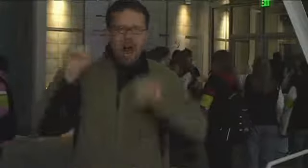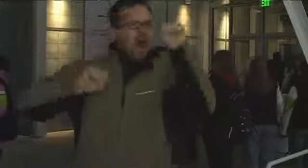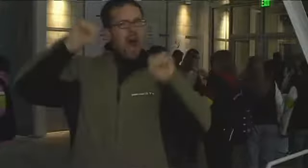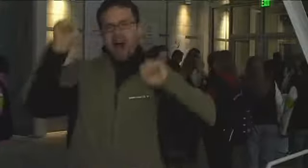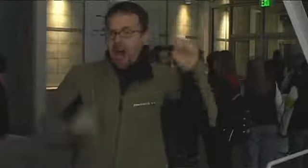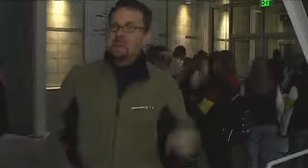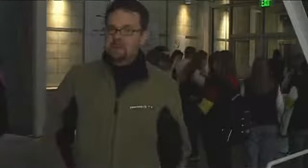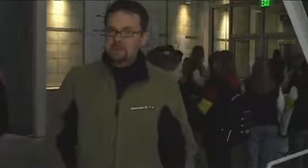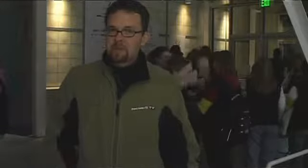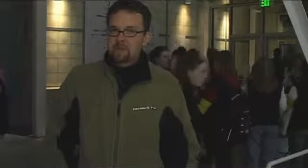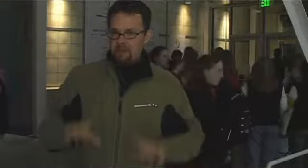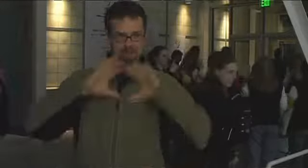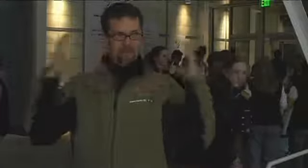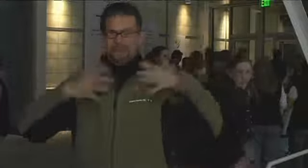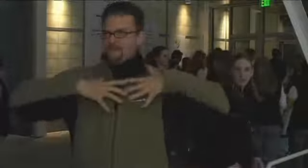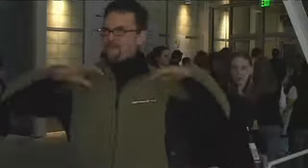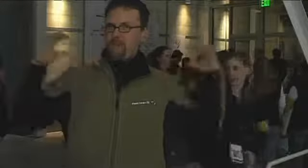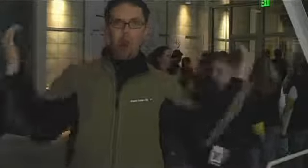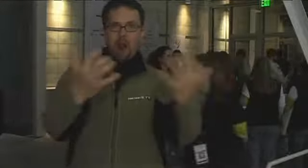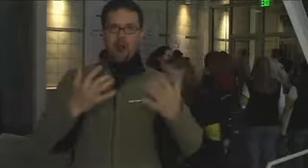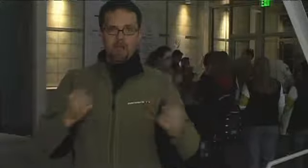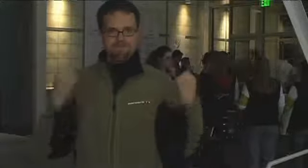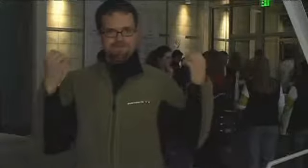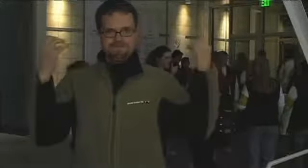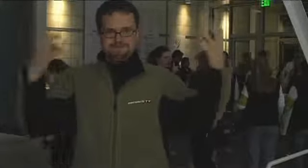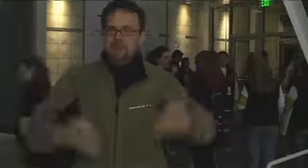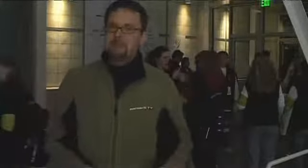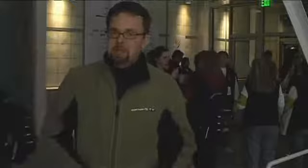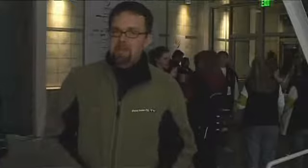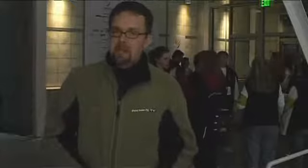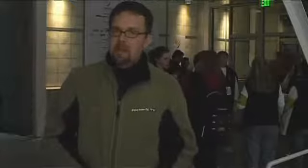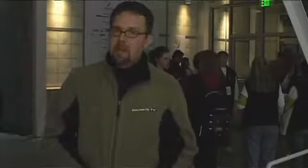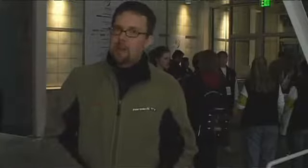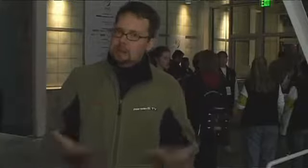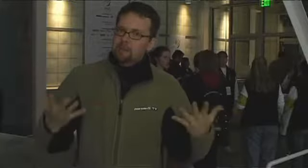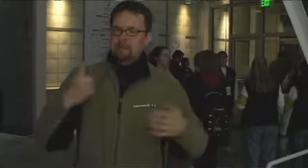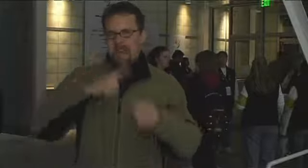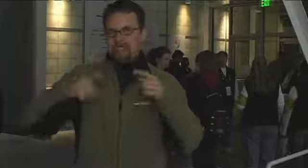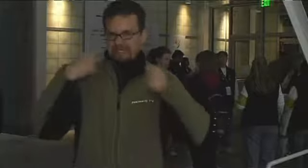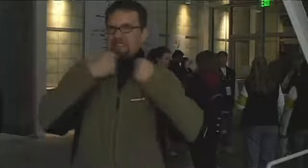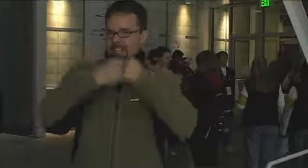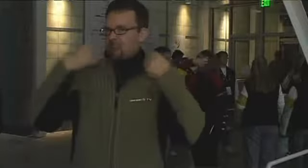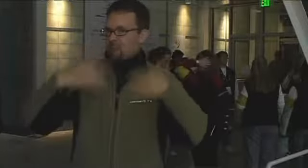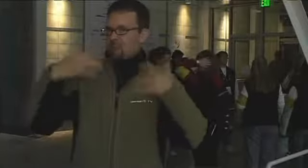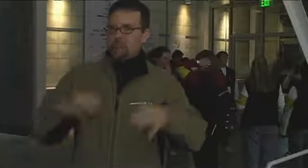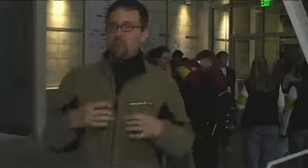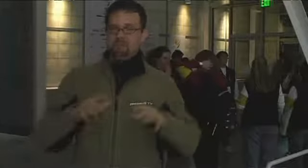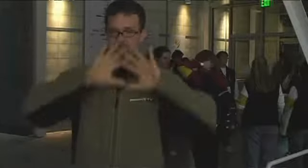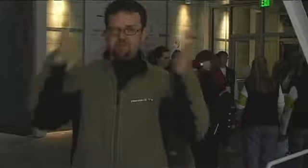haben. Am Schluss, die Emotionen gingen im Saal, im Raum wirklich durch mit den Leuten. Das war ganz, ganz spannend. Es